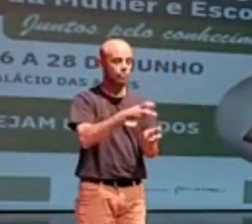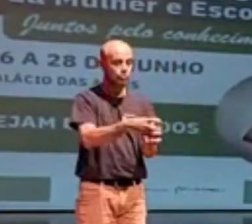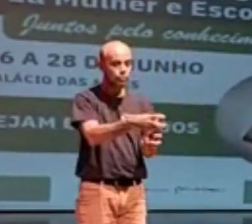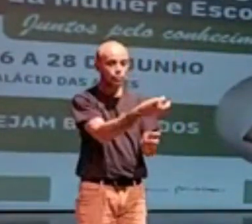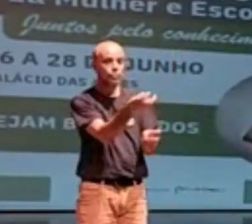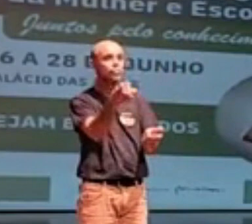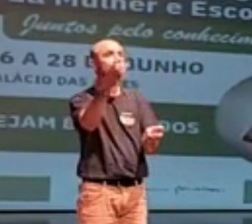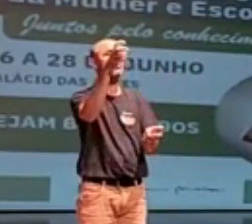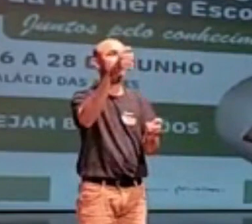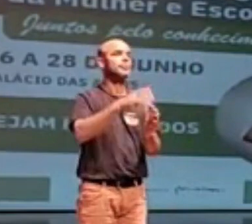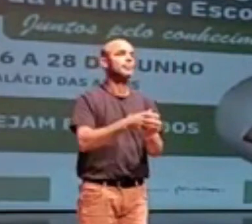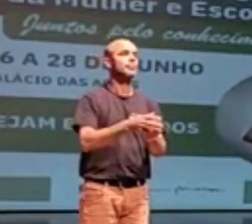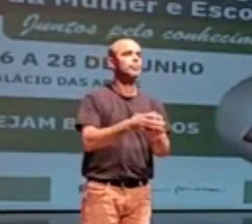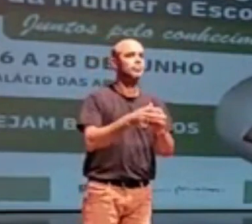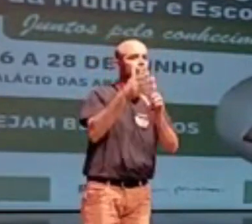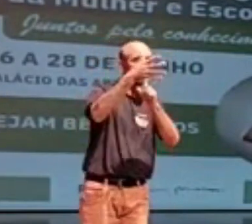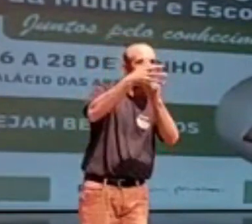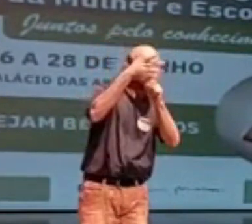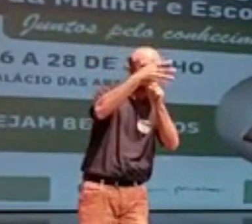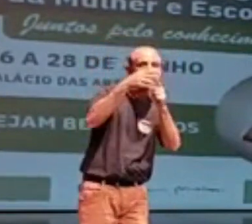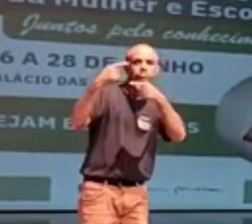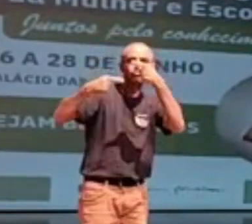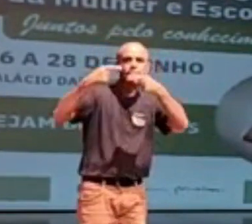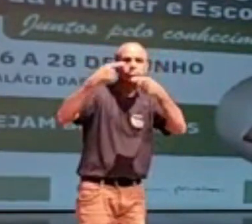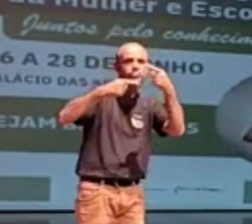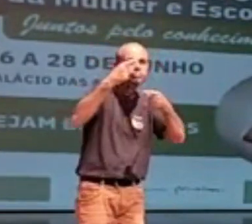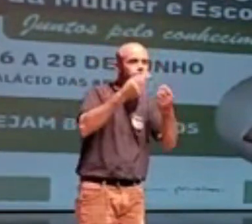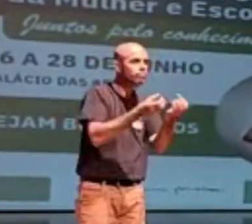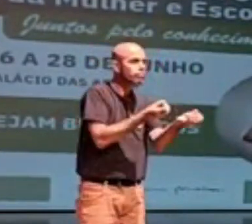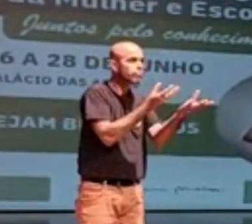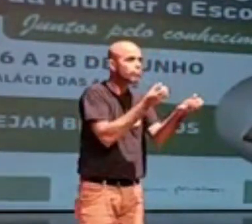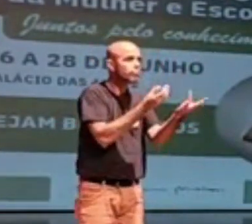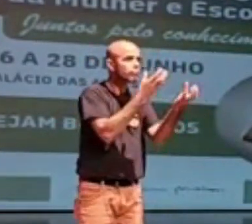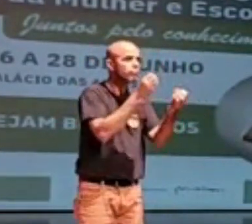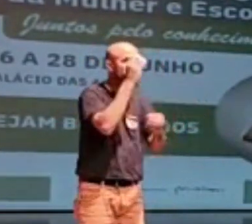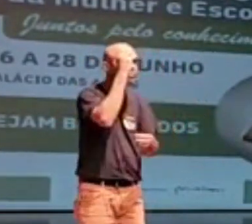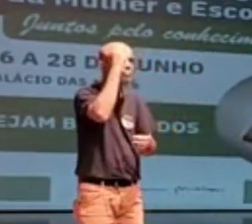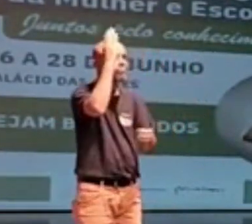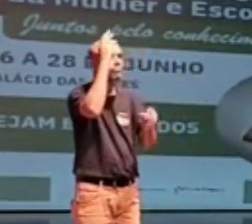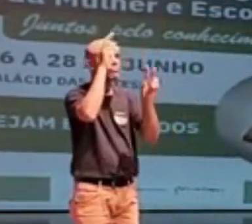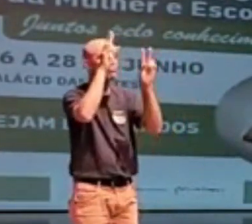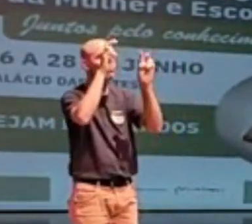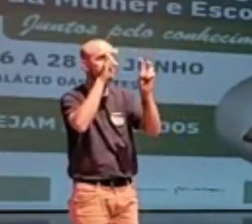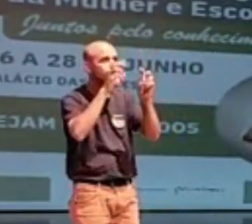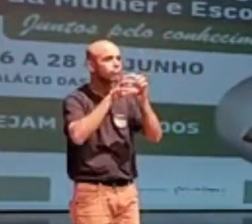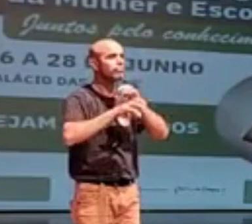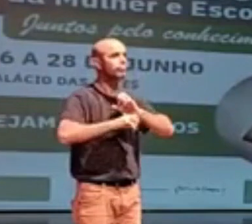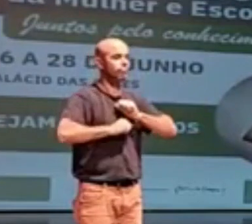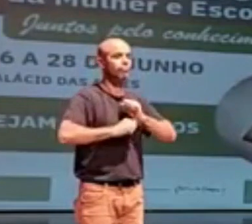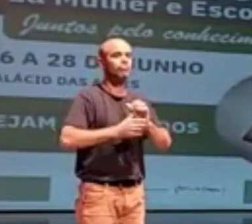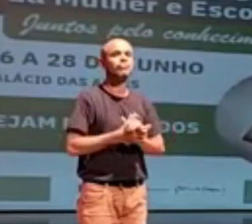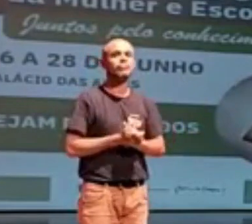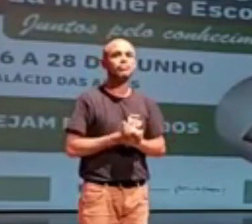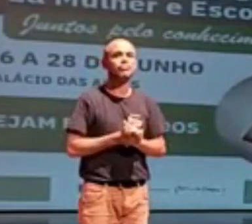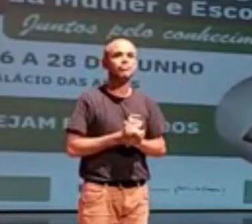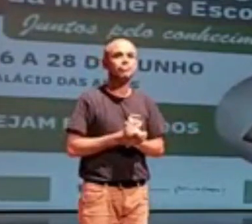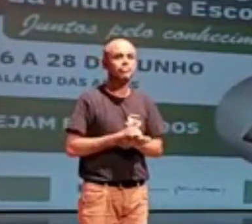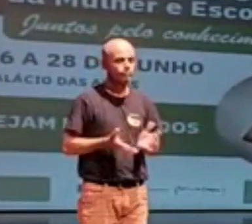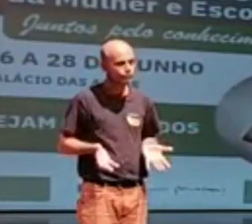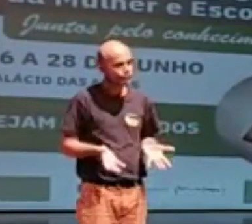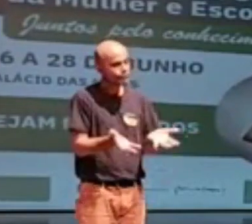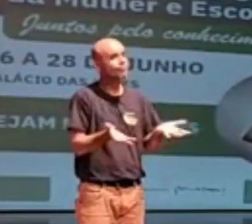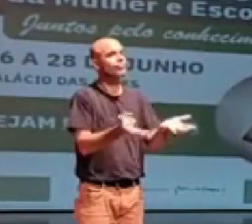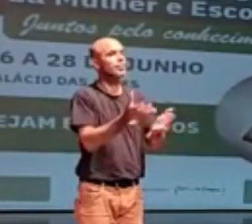palestras e debates que certamente irão enriquecer ainda mais o nosso conhecimento sobre o assunto. Encorajo a todos